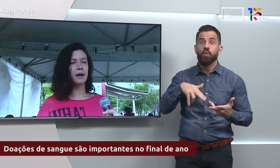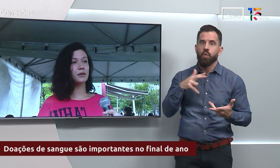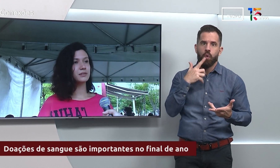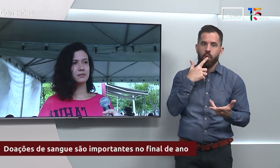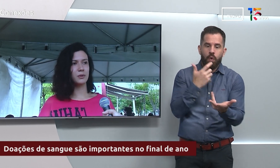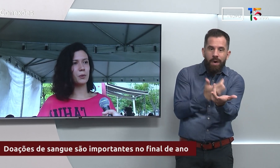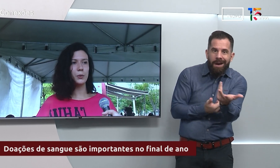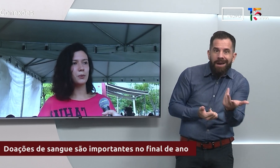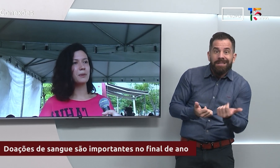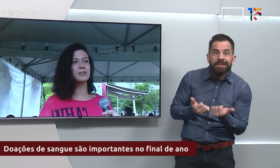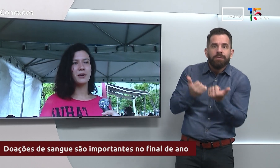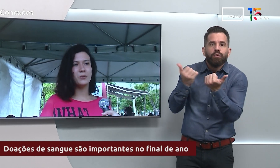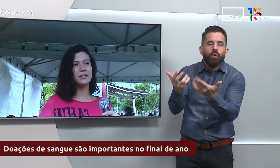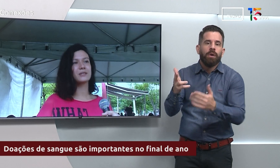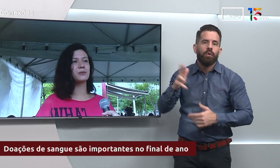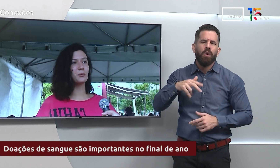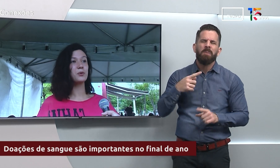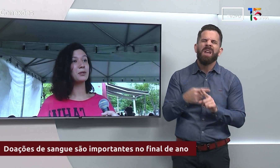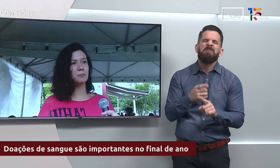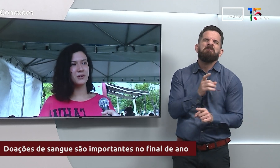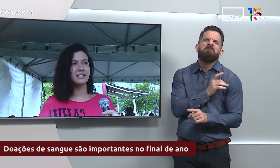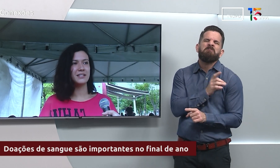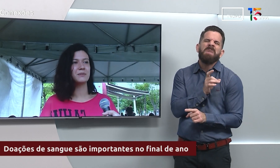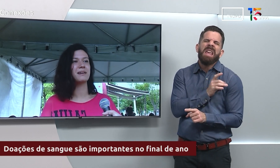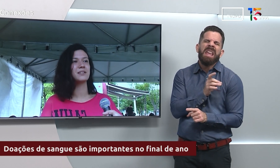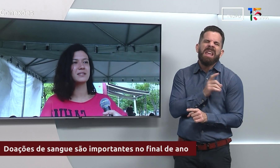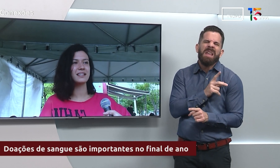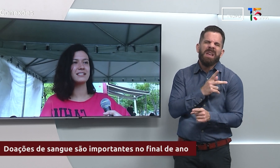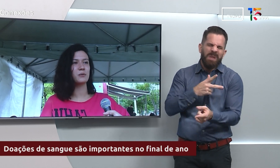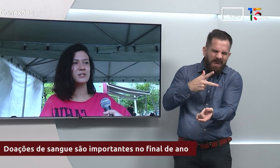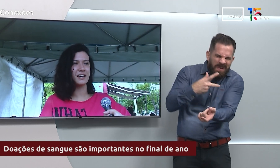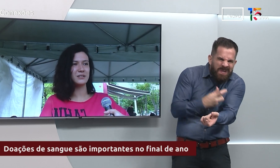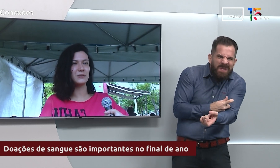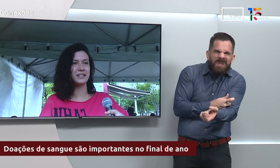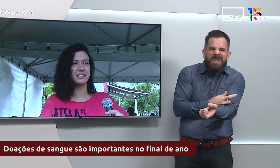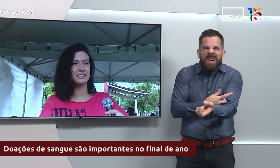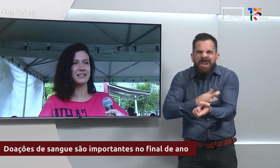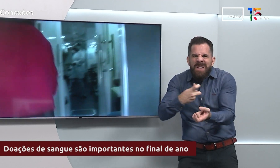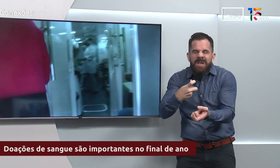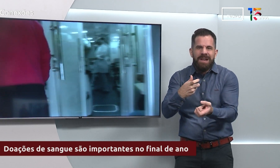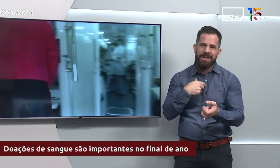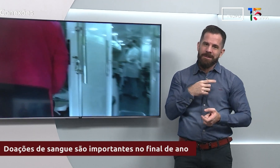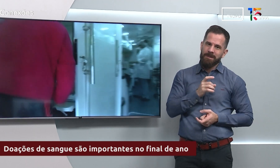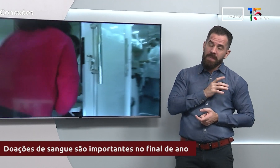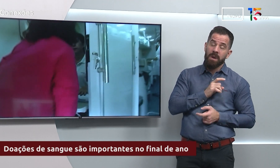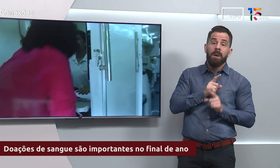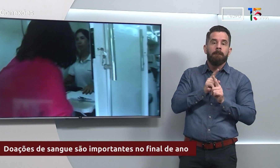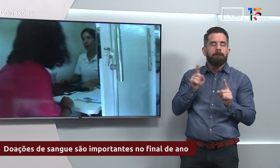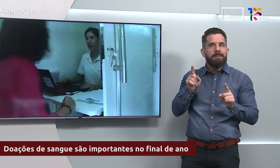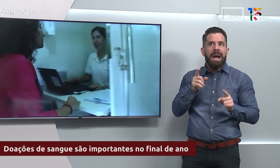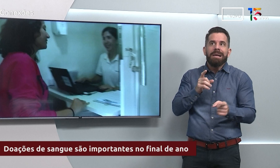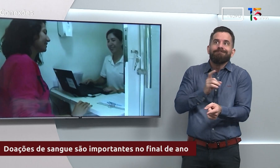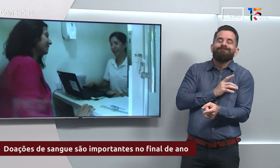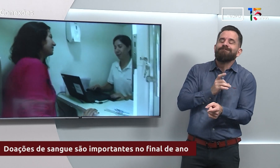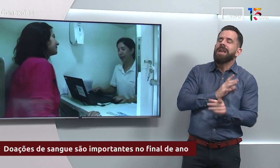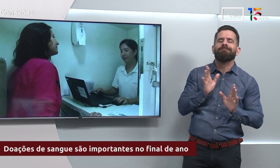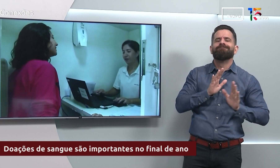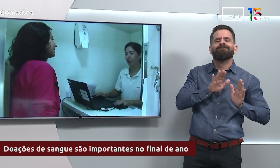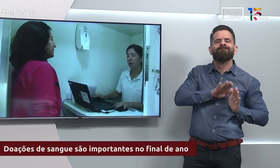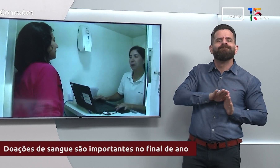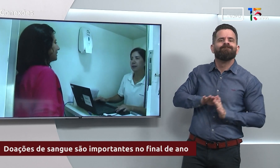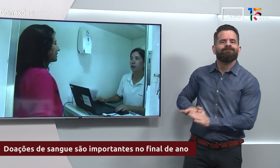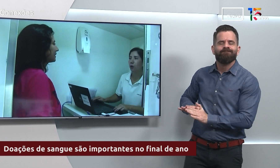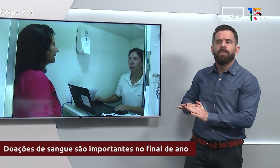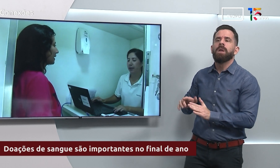antes, eu tenho muito medo de agulha, então eu tenho muito medo do processo, mas eu sei que esse é um gesto que, assim, vai além desse medo, sabe? Poder